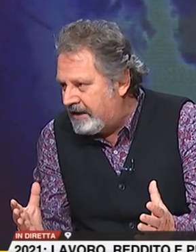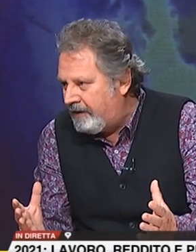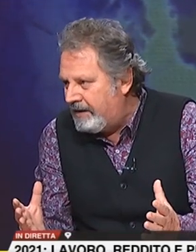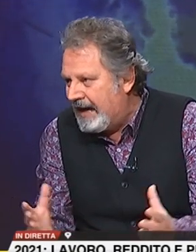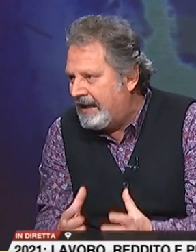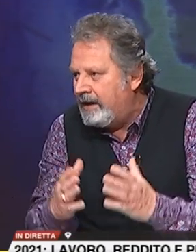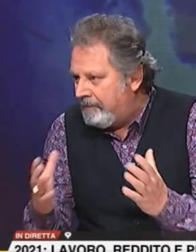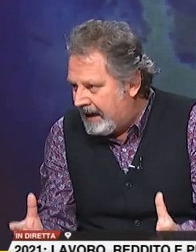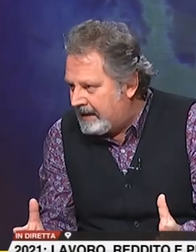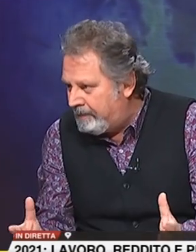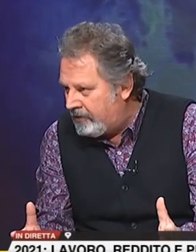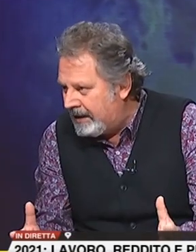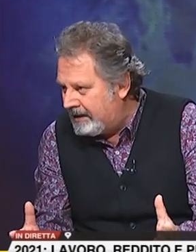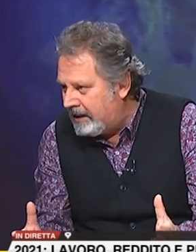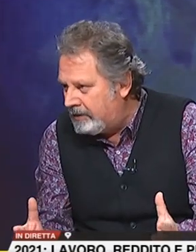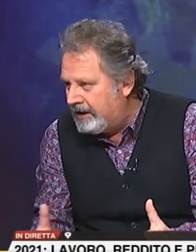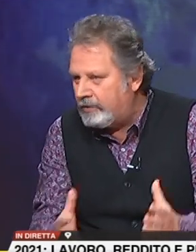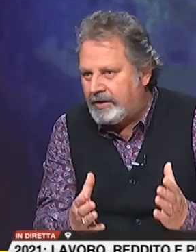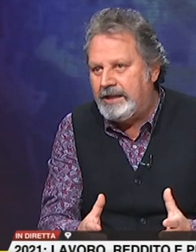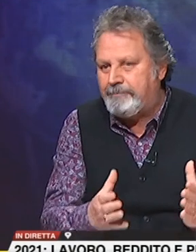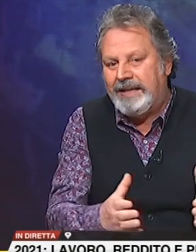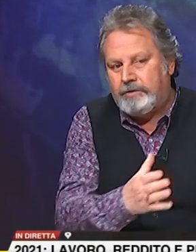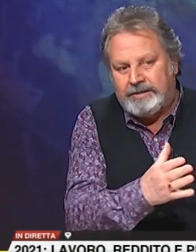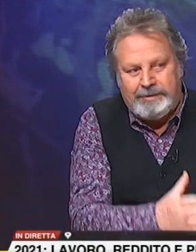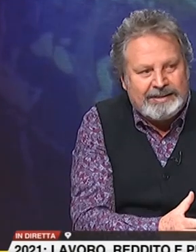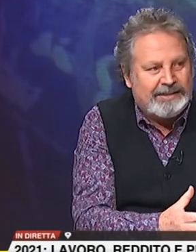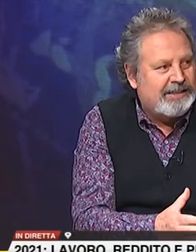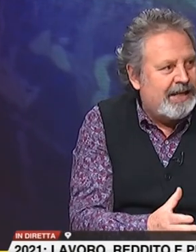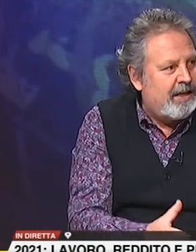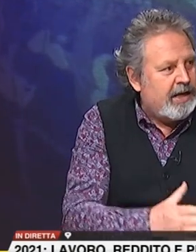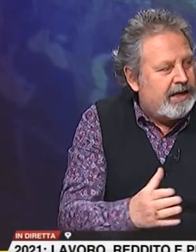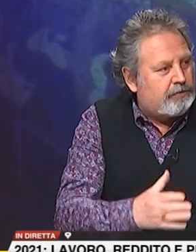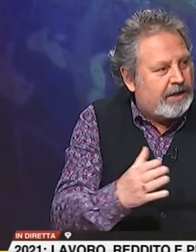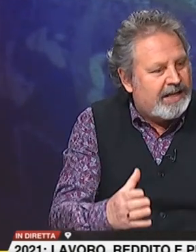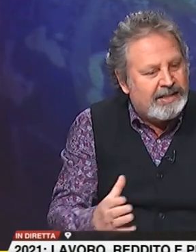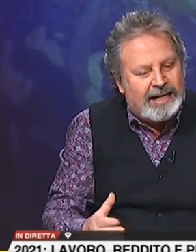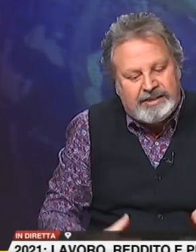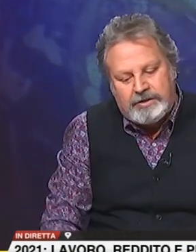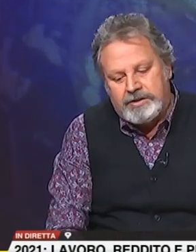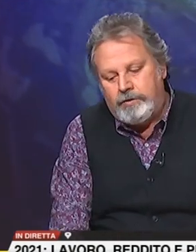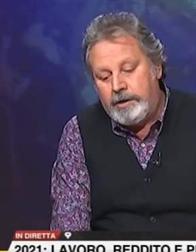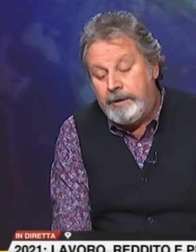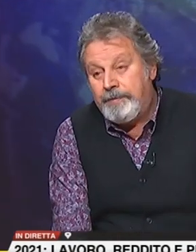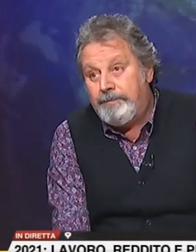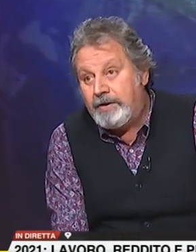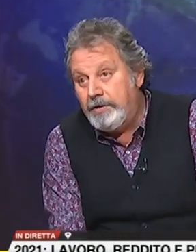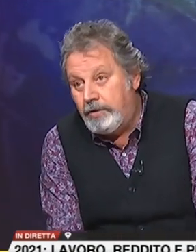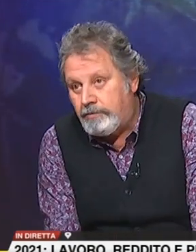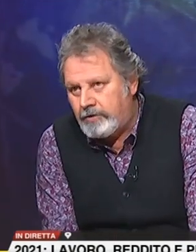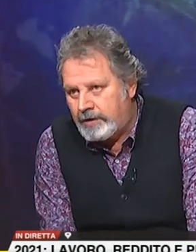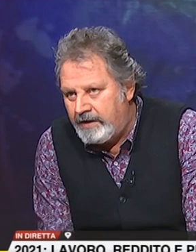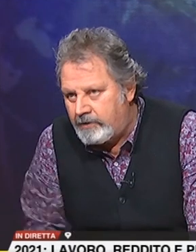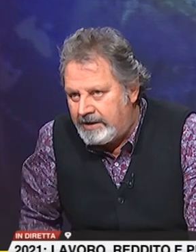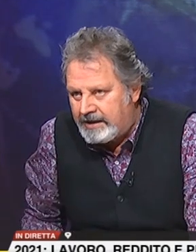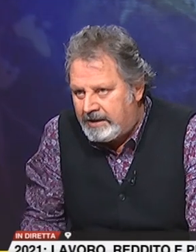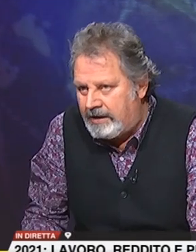sugli assegni familiari, che anche i pensionati ne hanno diritto se rispettano determinati criteri, e tutta una serie di altre situazioni. Per cui noi